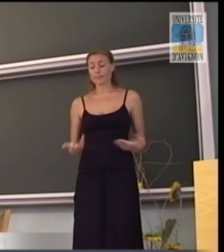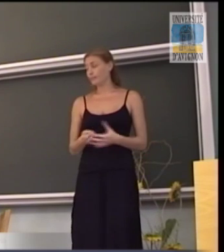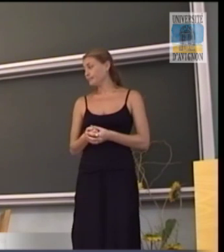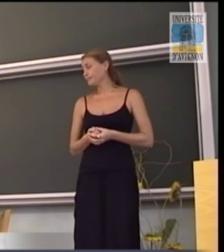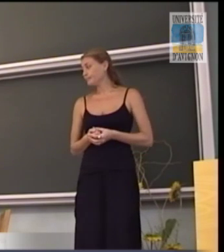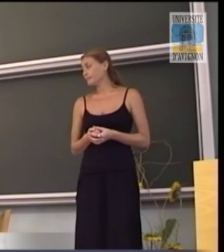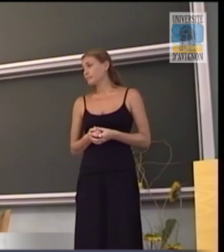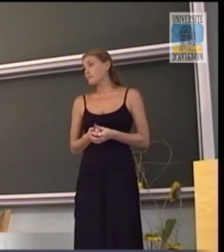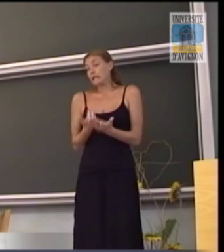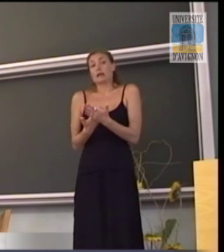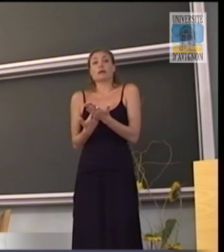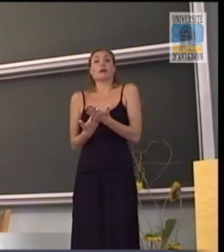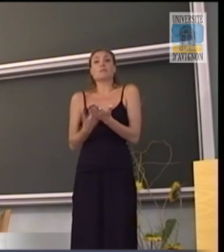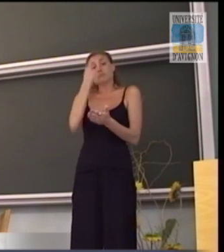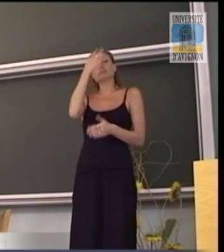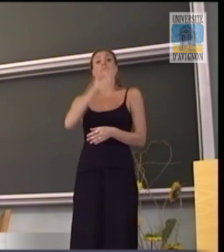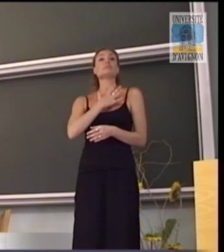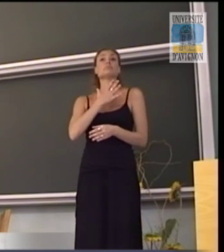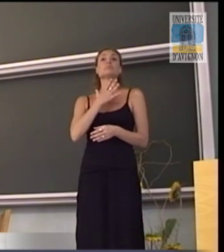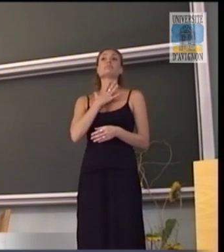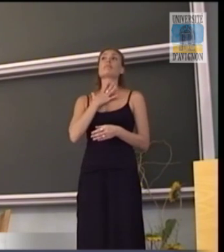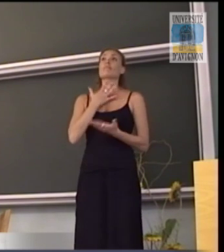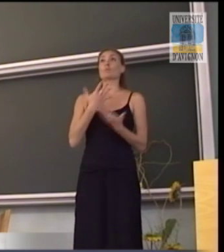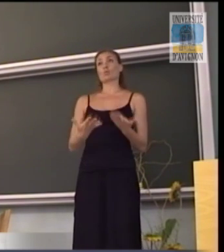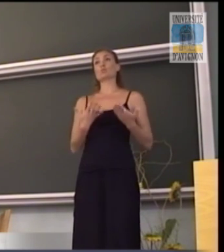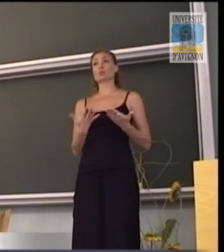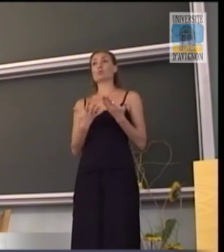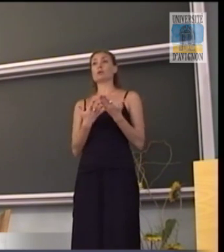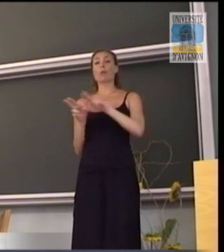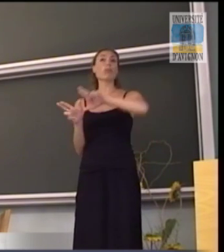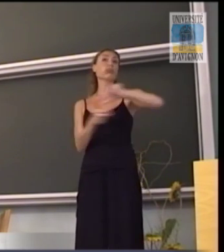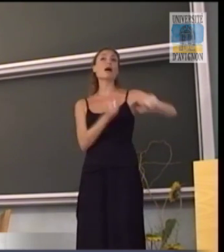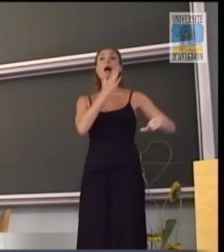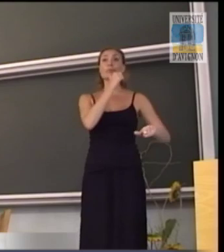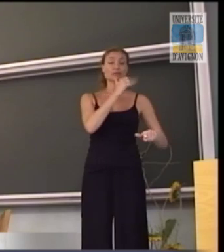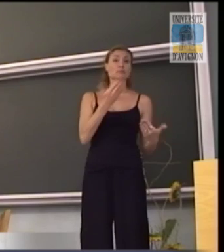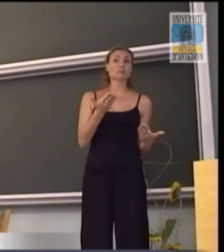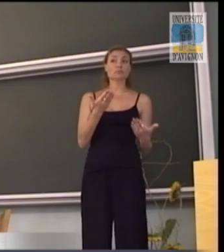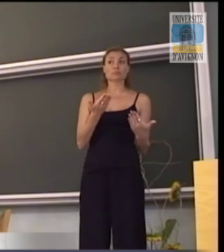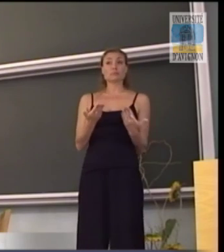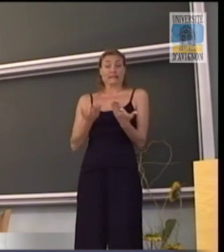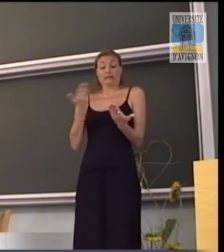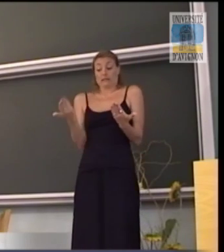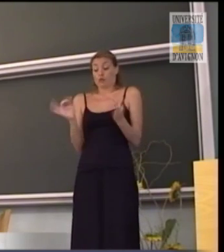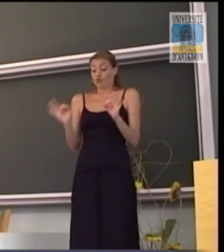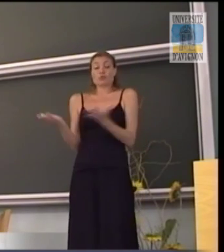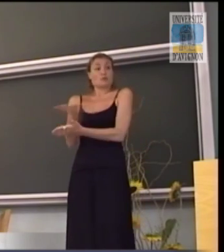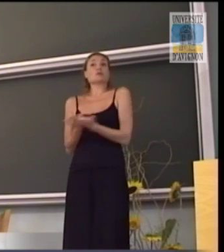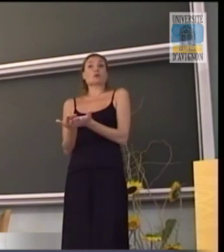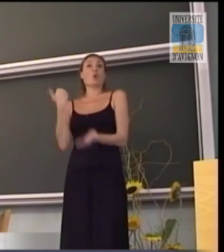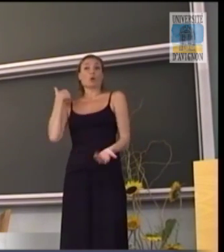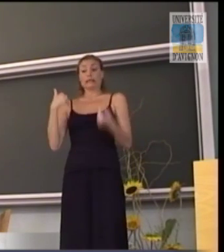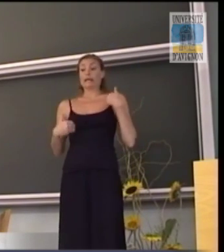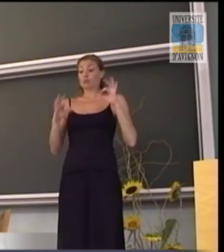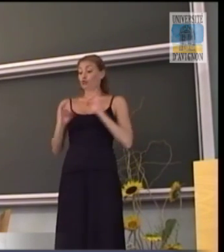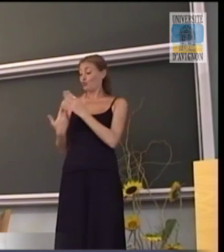Et je pense que c'est ça aujourd'hui qu'il faut extrêmement considérer. Et que le handicap est ce point, on en parlait encore ce matin,